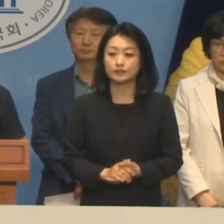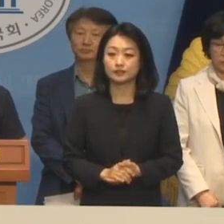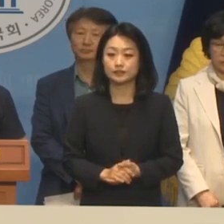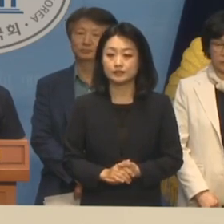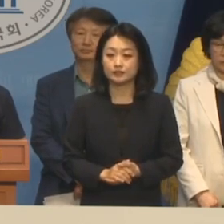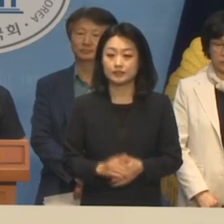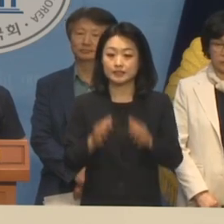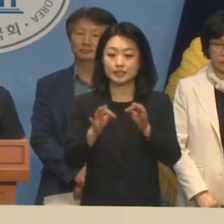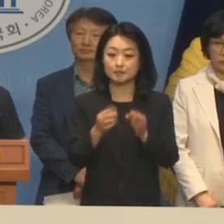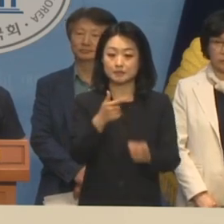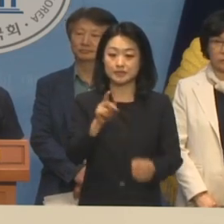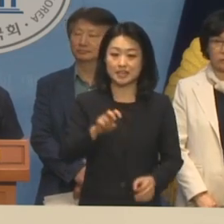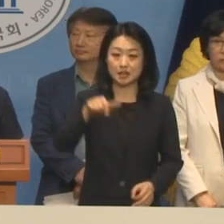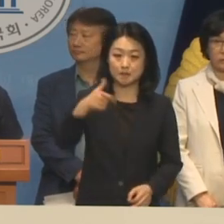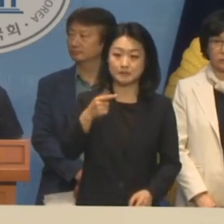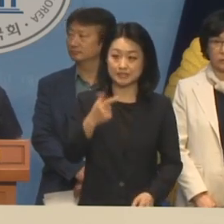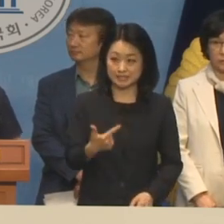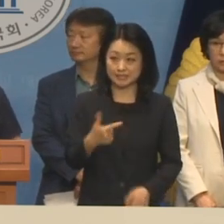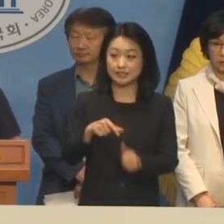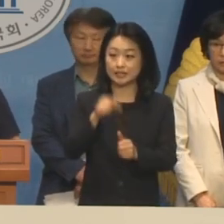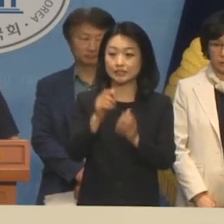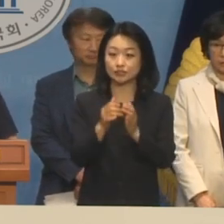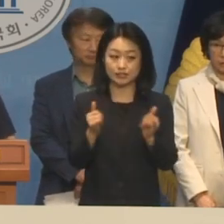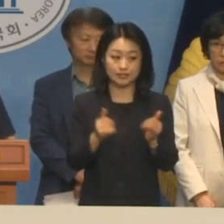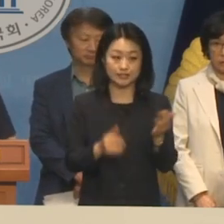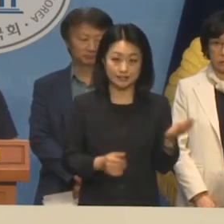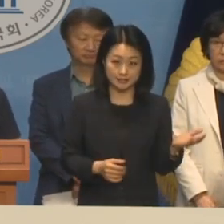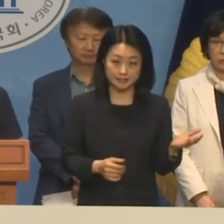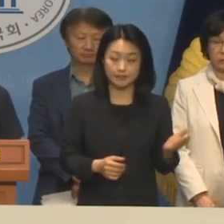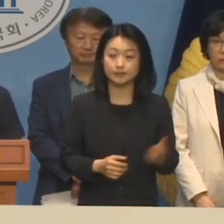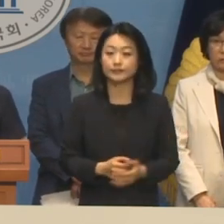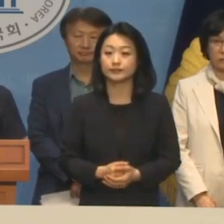더불어민주당 김남근 당선인 오셨습니다.